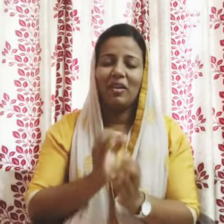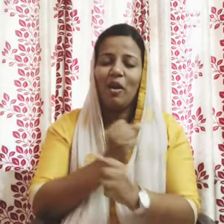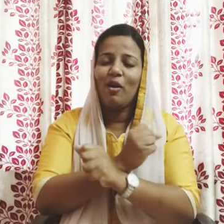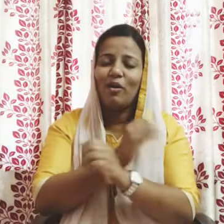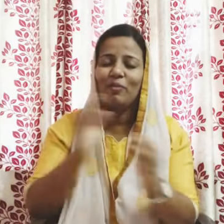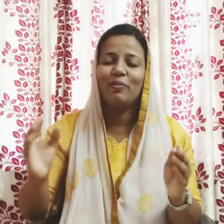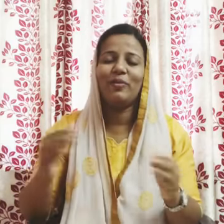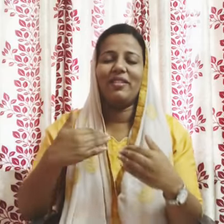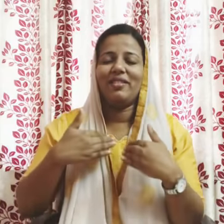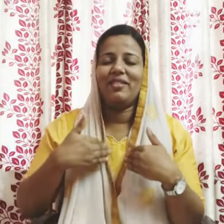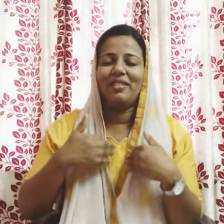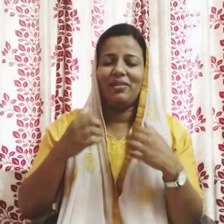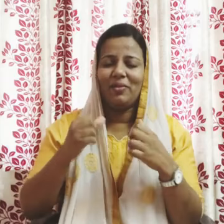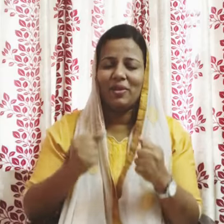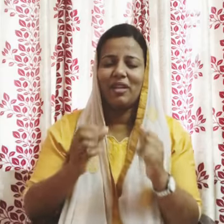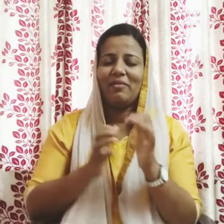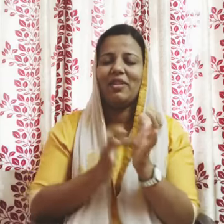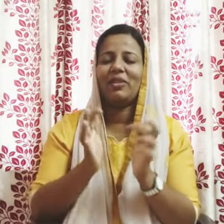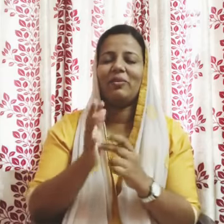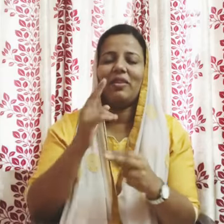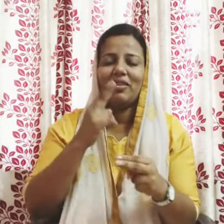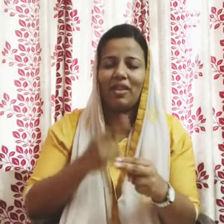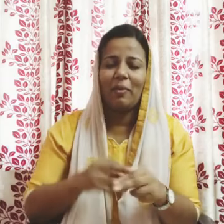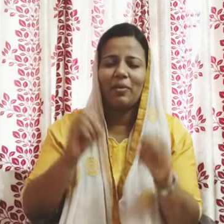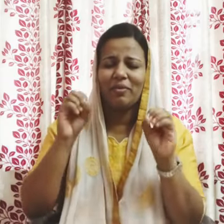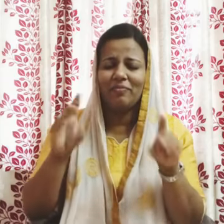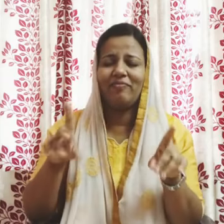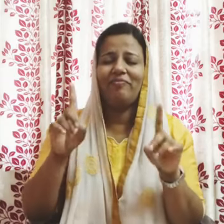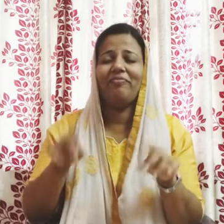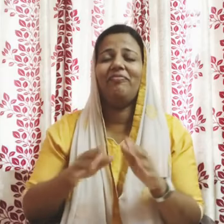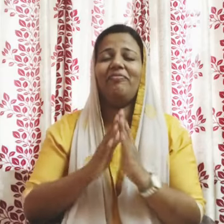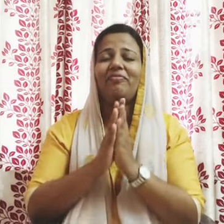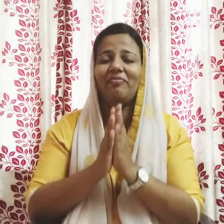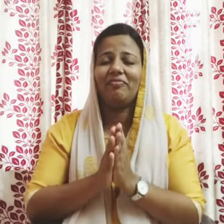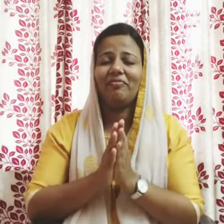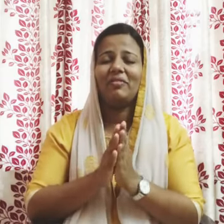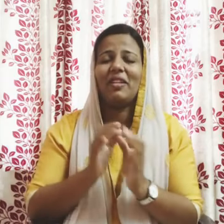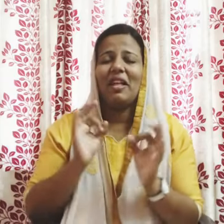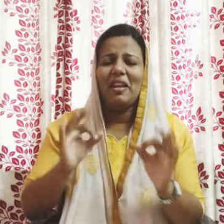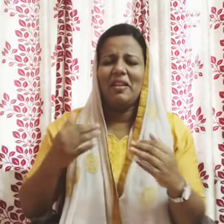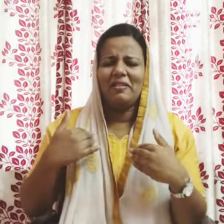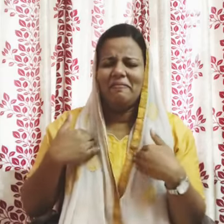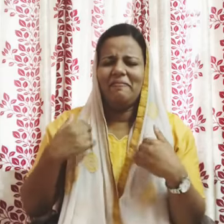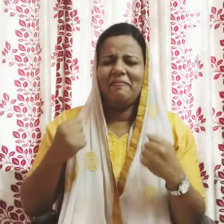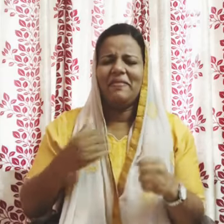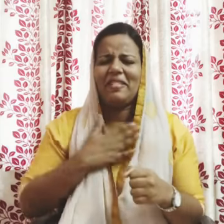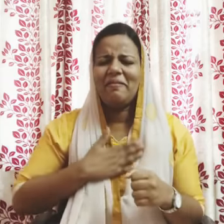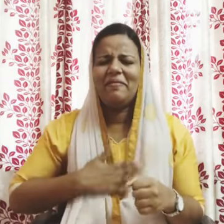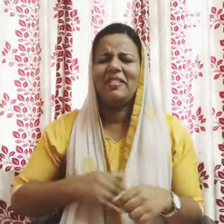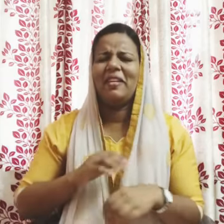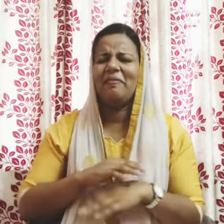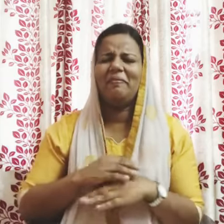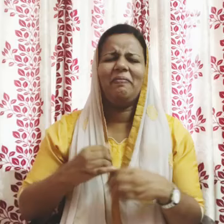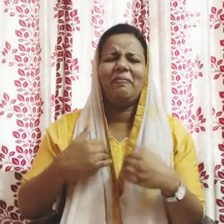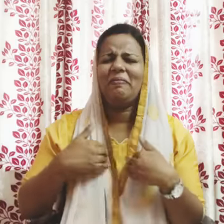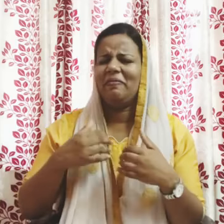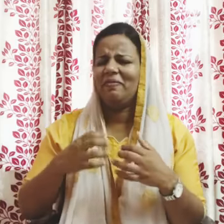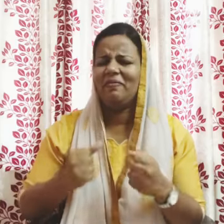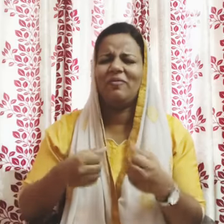ആമേൻ. അത്ഭുതകരമായ സൗഖ്യം യേശുവിന്റെ നാമത്തിൽ തന്റെ കുഞ്ഞുങ്ങളുടെ മേൽ വെളിപ്പെട്ടിരിക്കുന്നതിനായിട്ട് സ്തോത്രം. പൂർണ്ണ ആരോഗ്യവും സ്വസ്ഥതയും സൗഖ്യവും കൊടുക്കണമേ എന്ന്